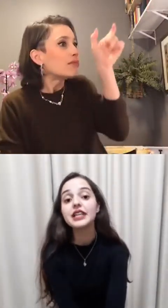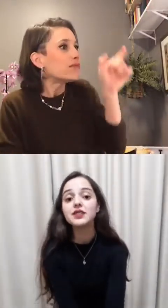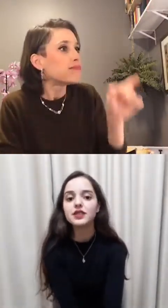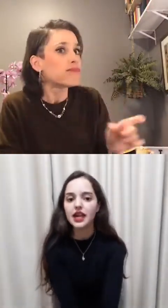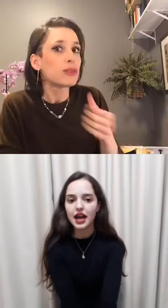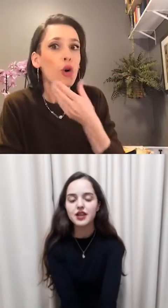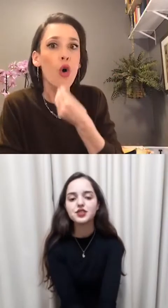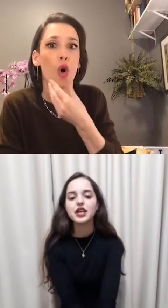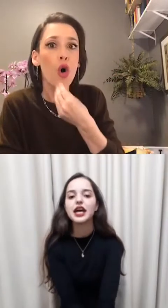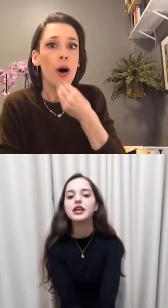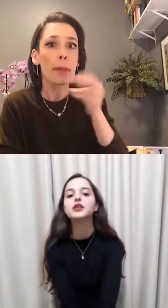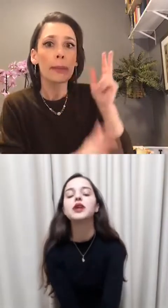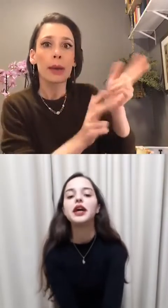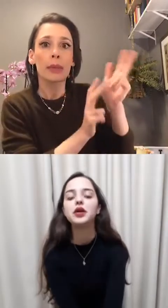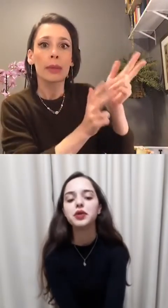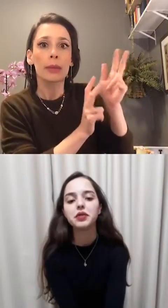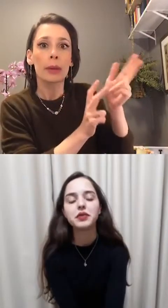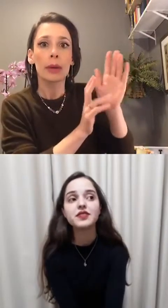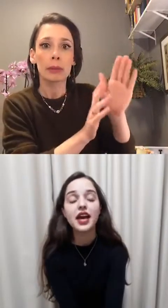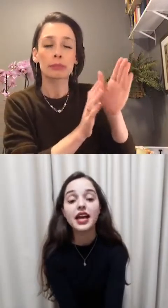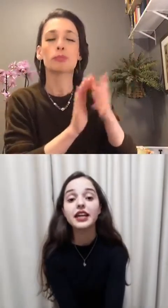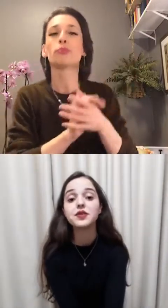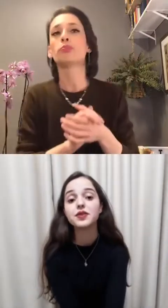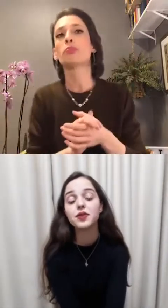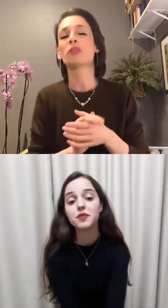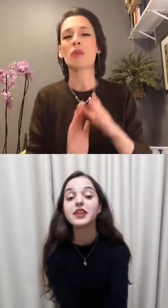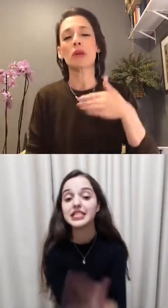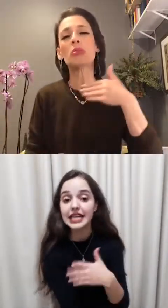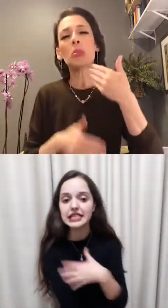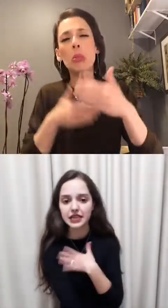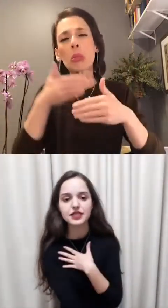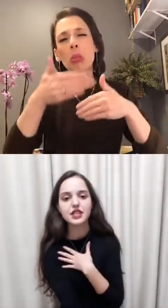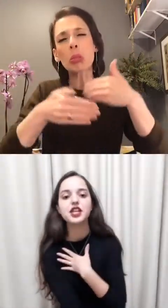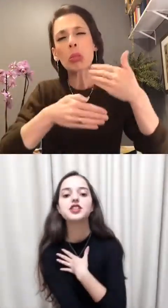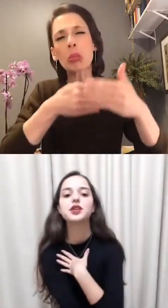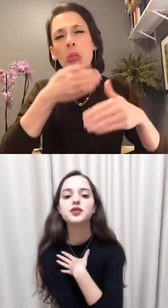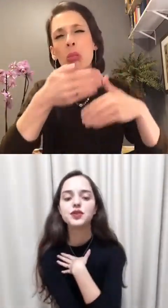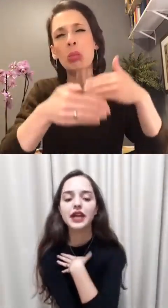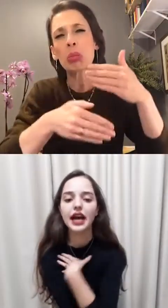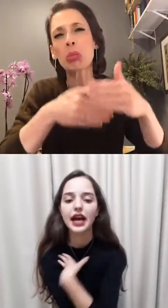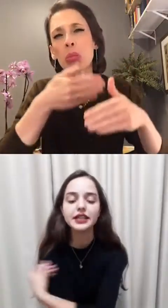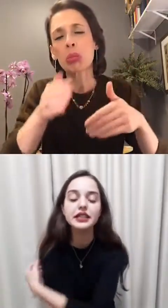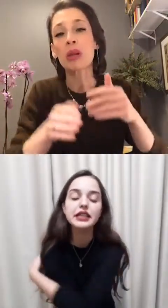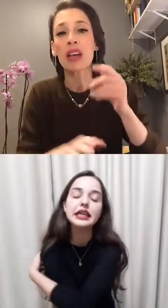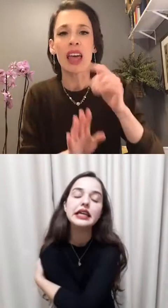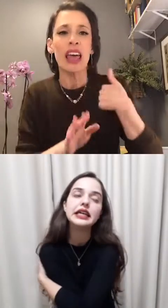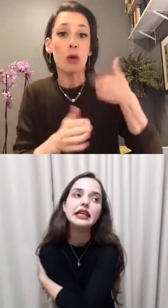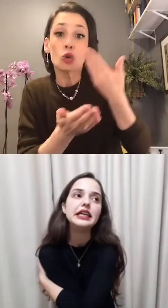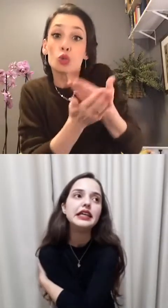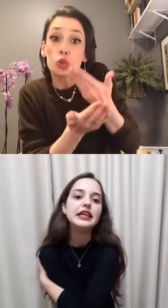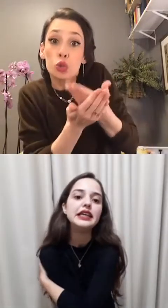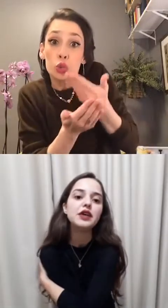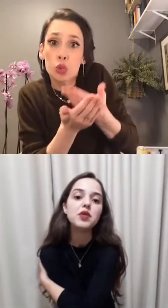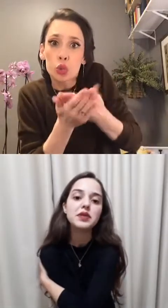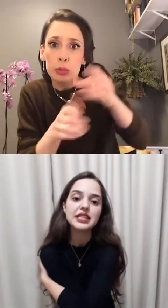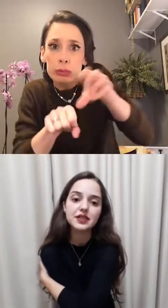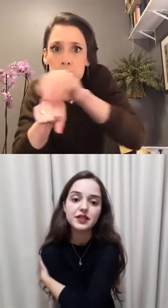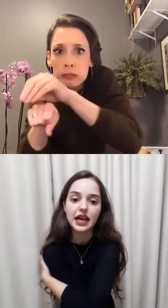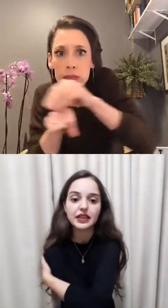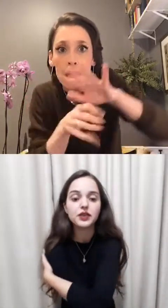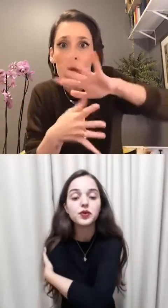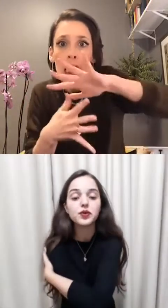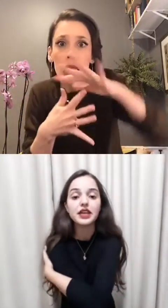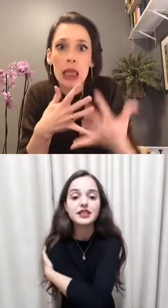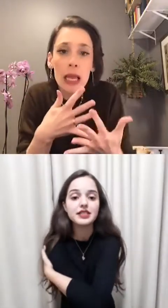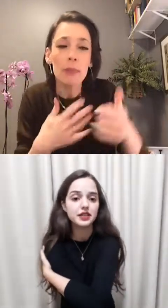começar a estudar, eu já era um pouquinho mais velha, faz 10 anos, tá, gente, que eu estou na área. E eu comecei a estudar